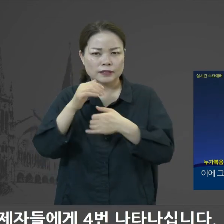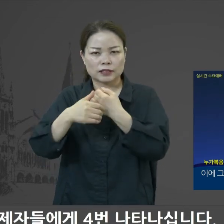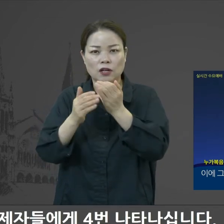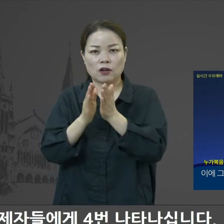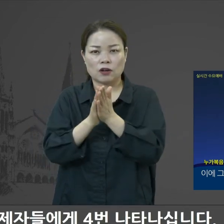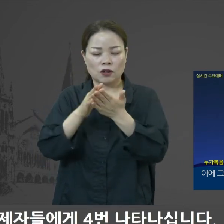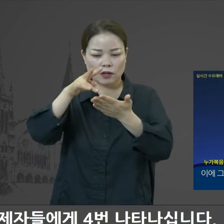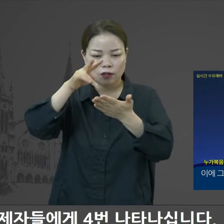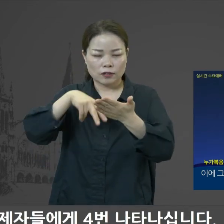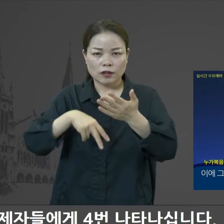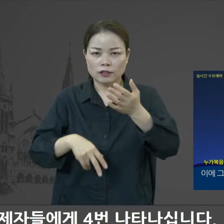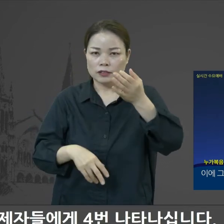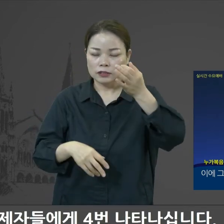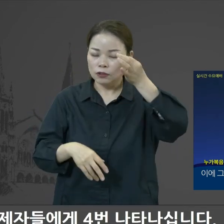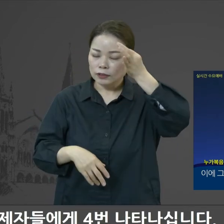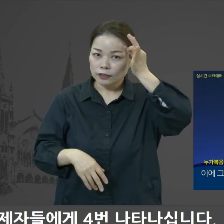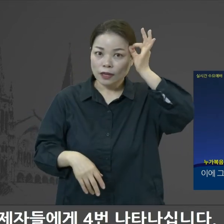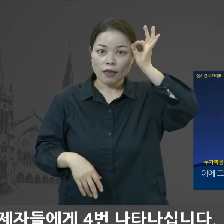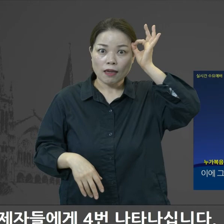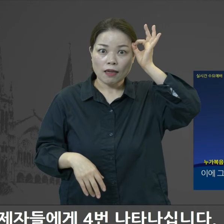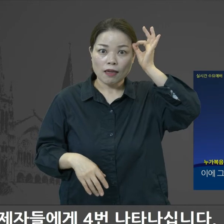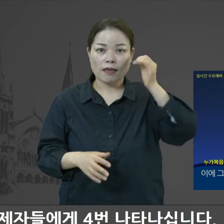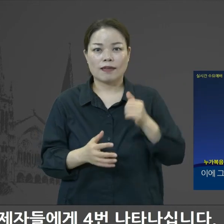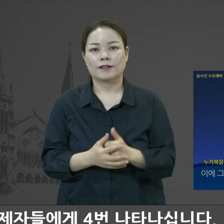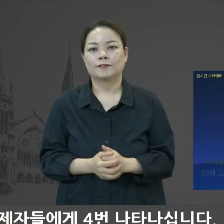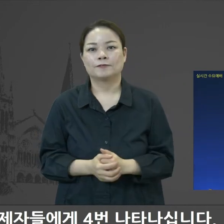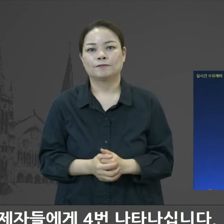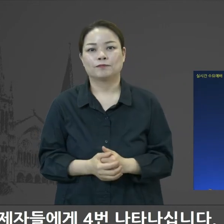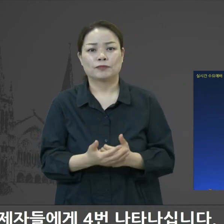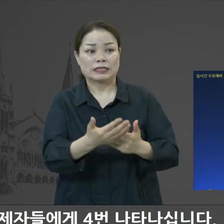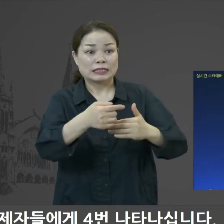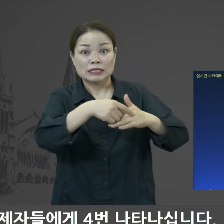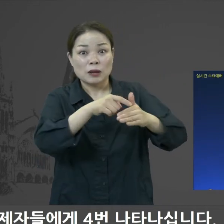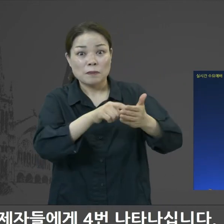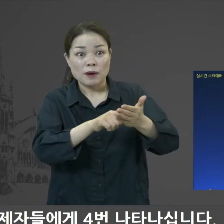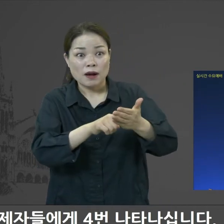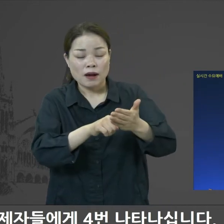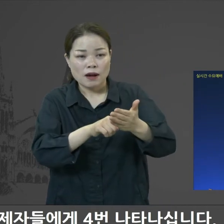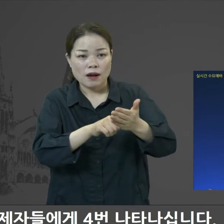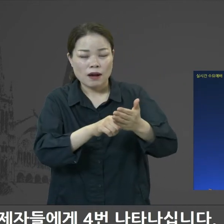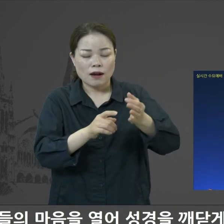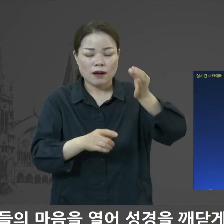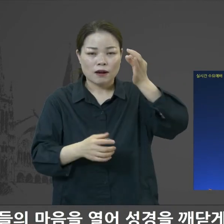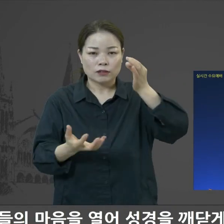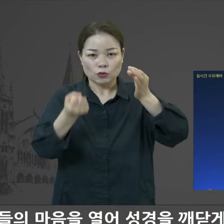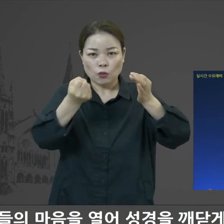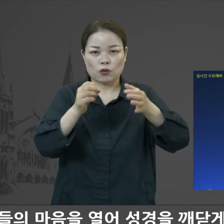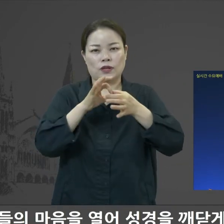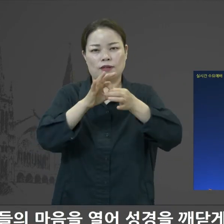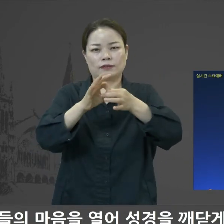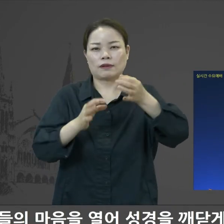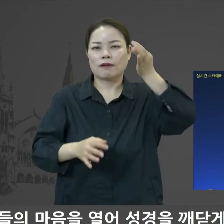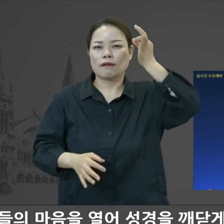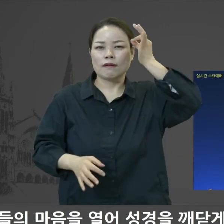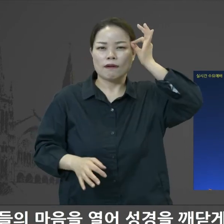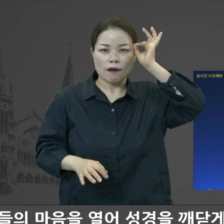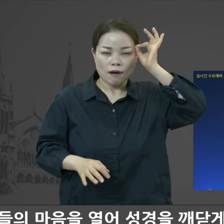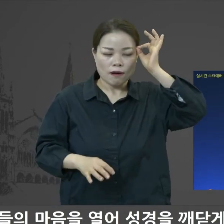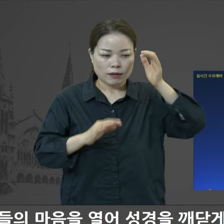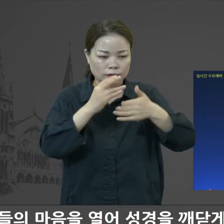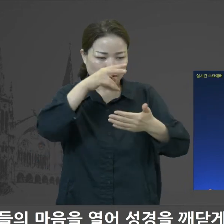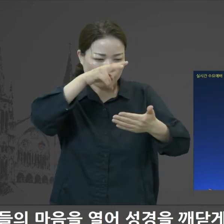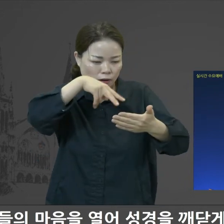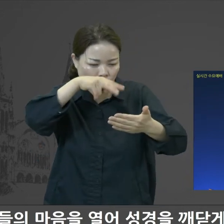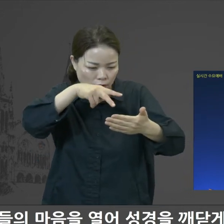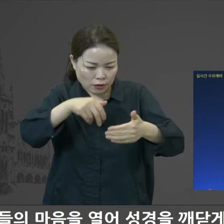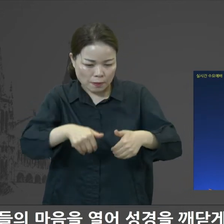성경을 깨닫게 하시고, 그들의 마음을 열어 성경을 깨닫게 하시고, 성경을 읽을 때 필요한